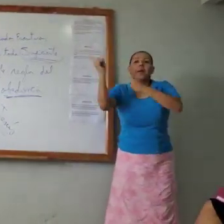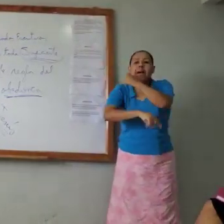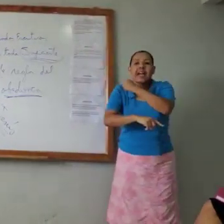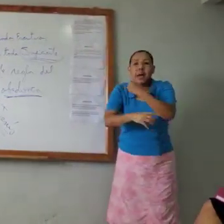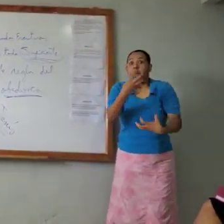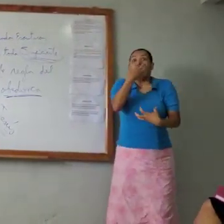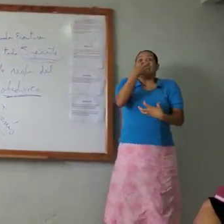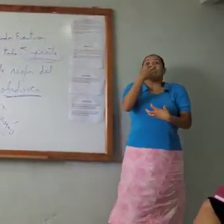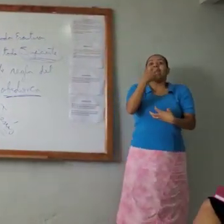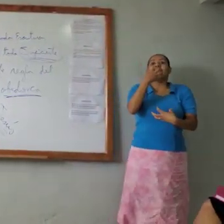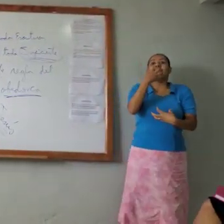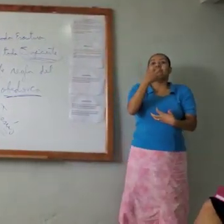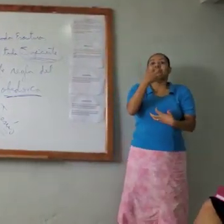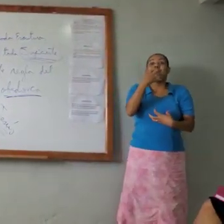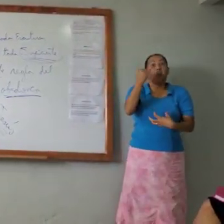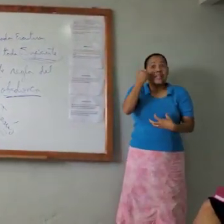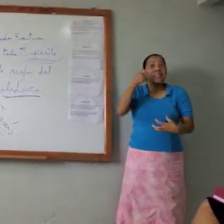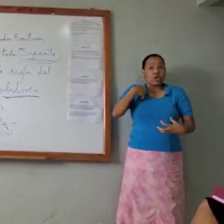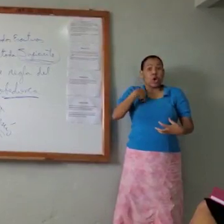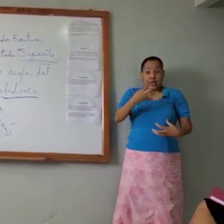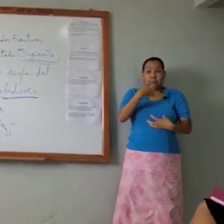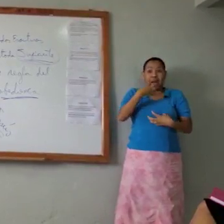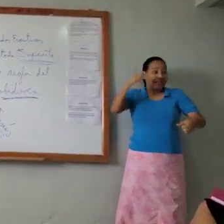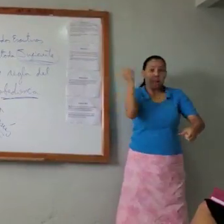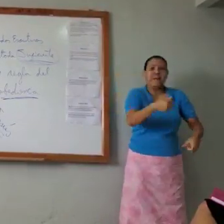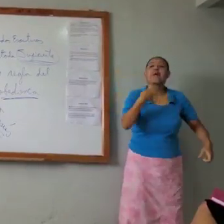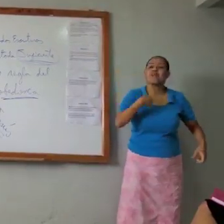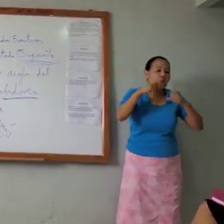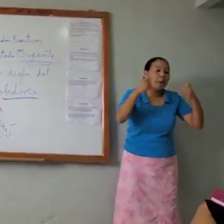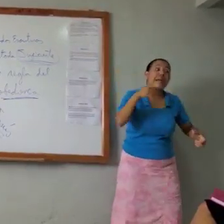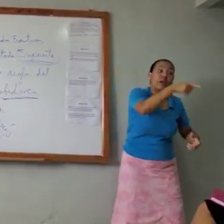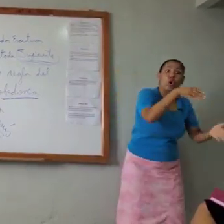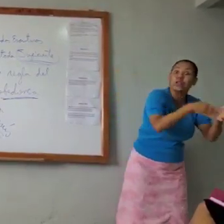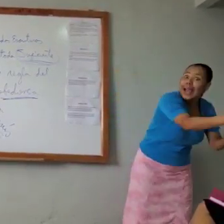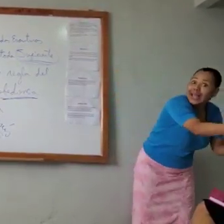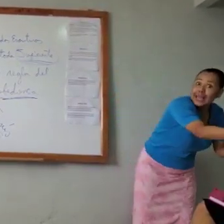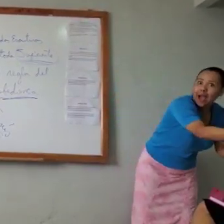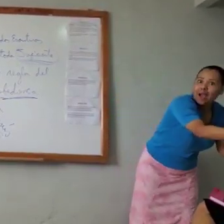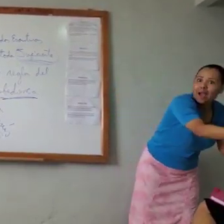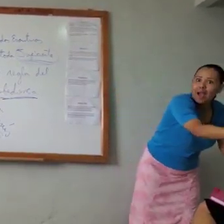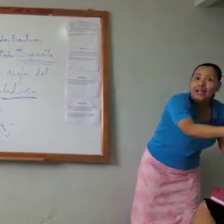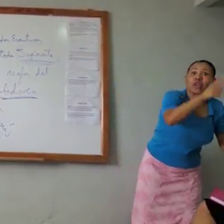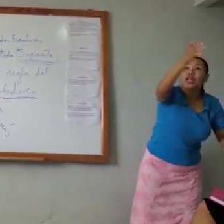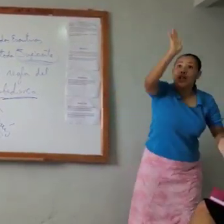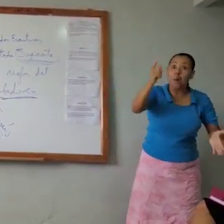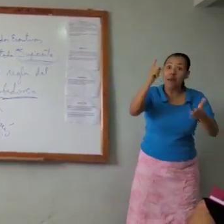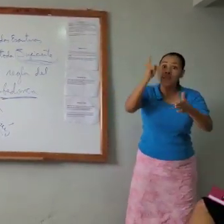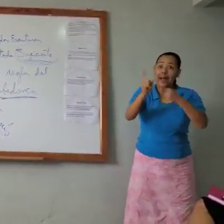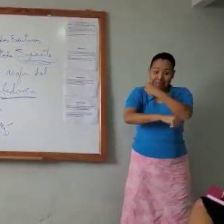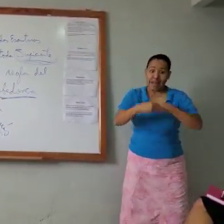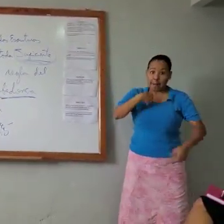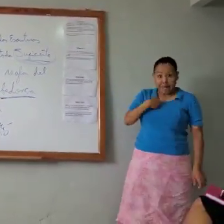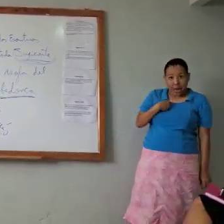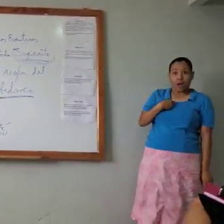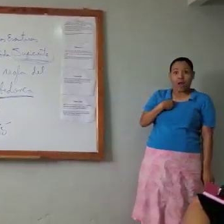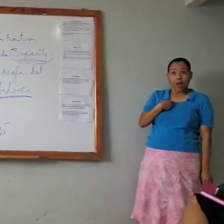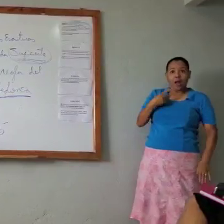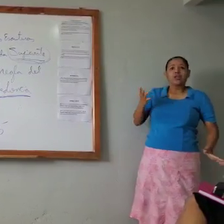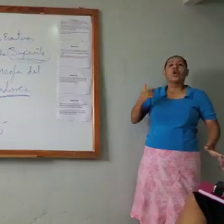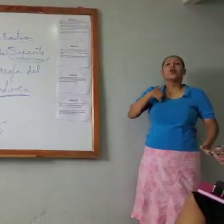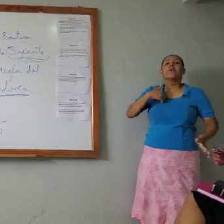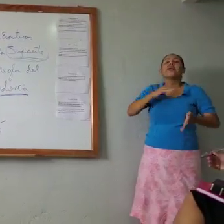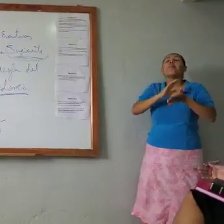no le pegué molesta, porque si yo la molesta le pegaba, yo iba a pegar contra ella. Entonces, Dios me iba a castigar a mí.